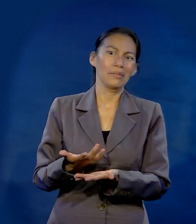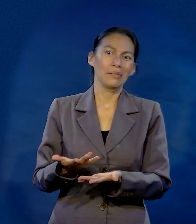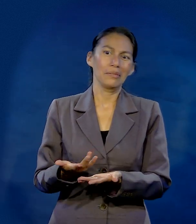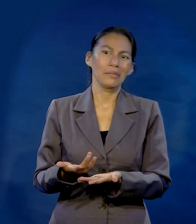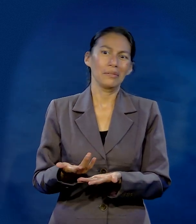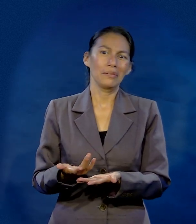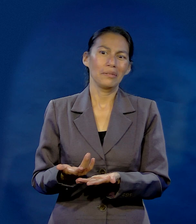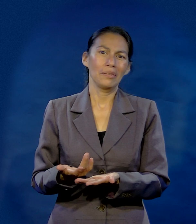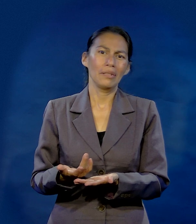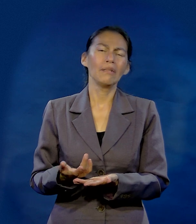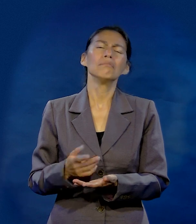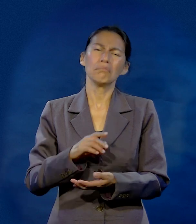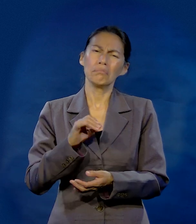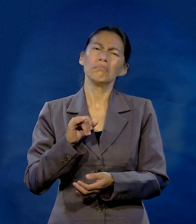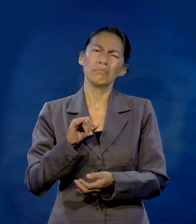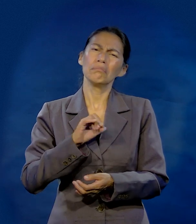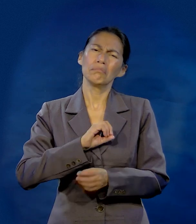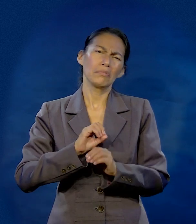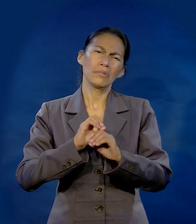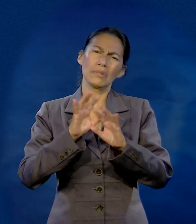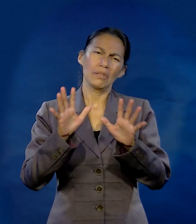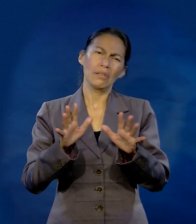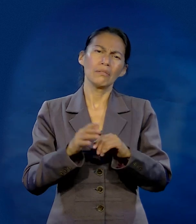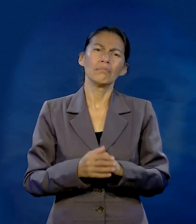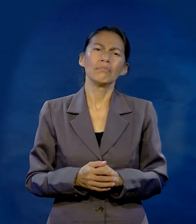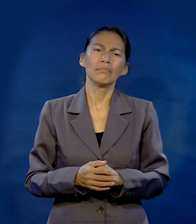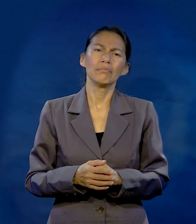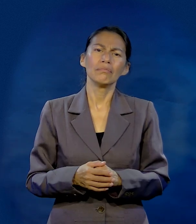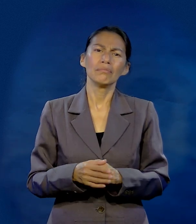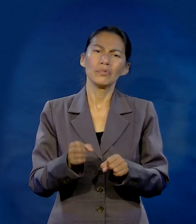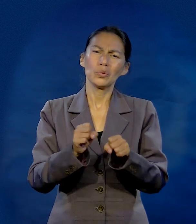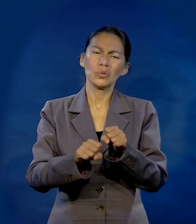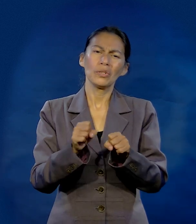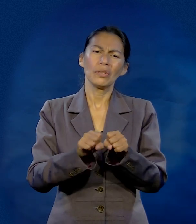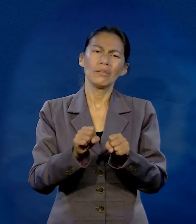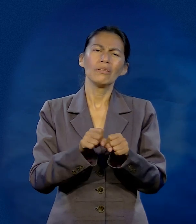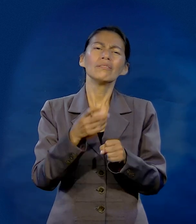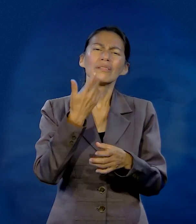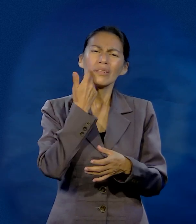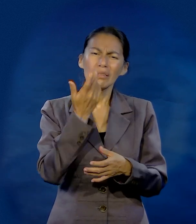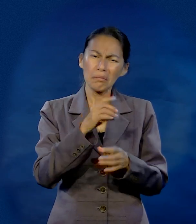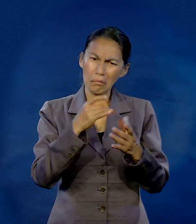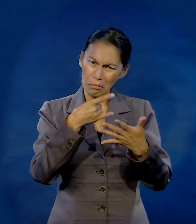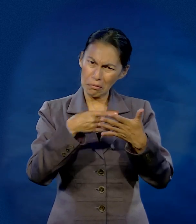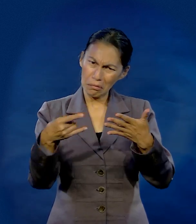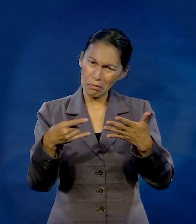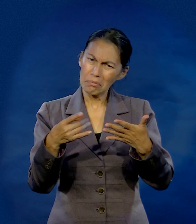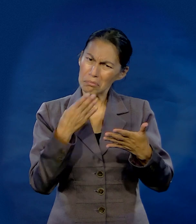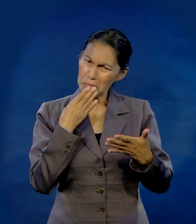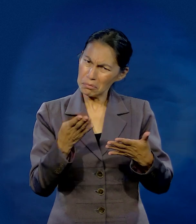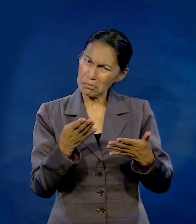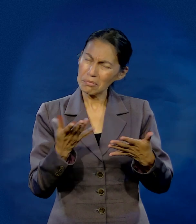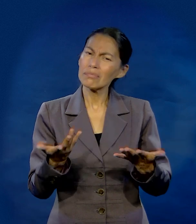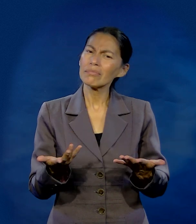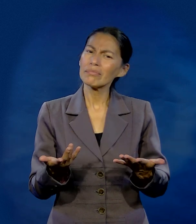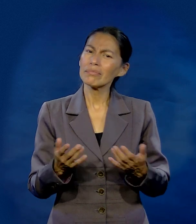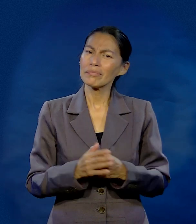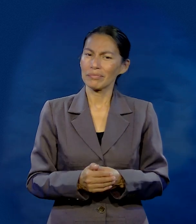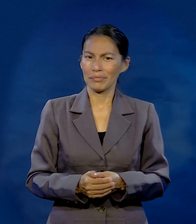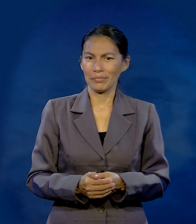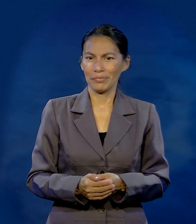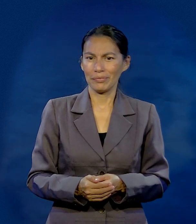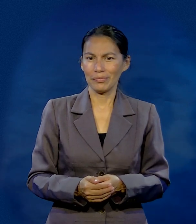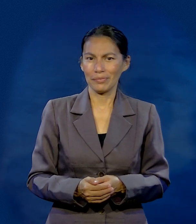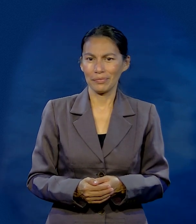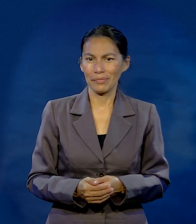sobre todo por la lista de costos que les dije el otro día que guardo se acuerdan A lo mejor él sí tiene para transferirme y